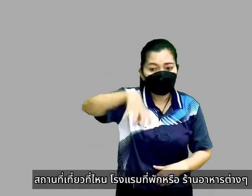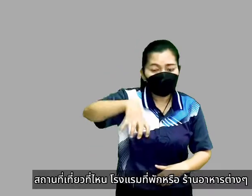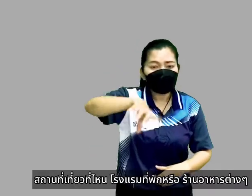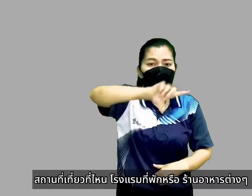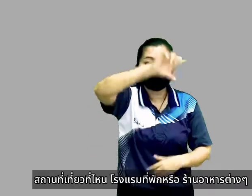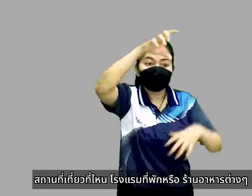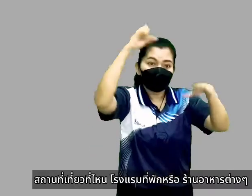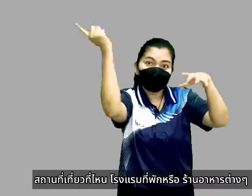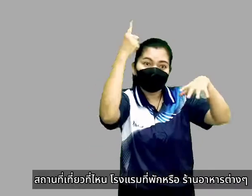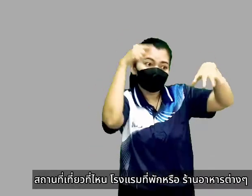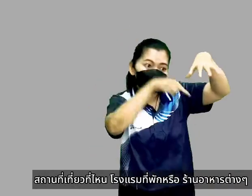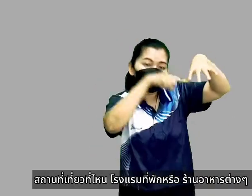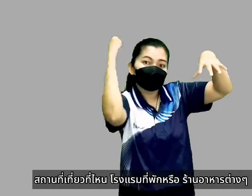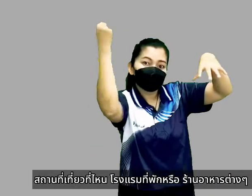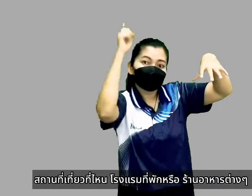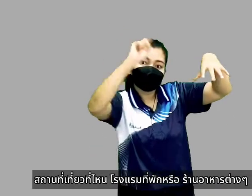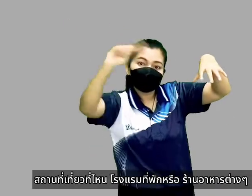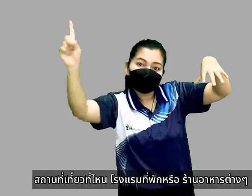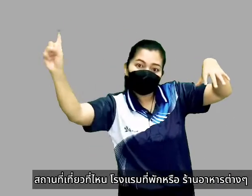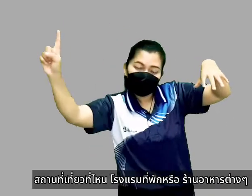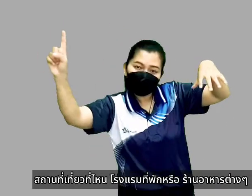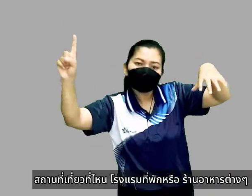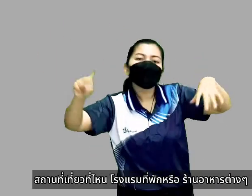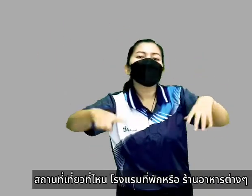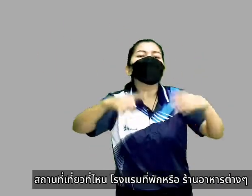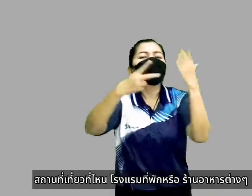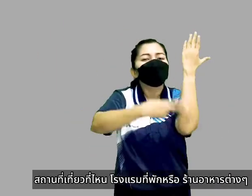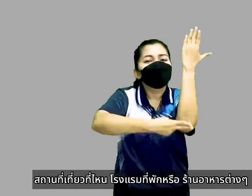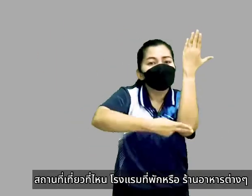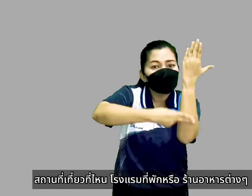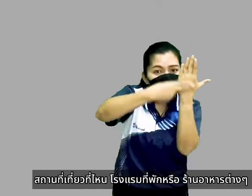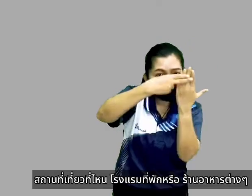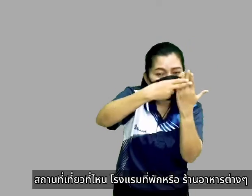สถานที่เที่ยวที่ไหนโรงแรมที่พักหรือร้านอาหารต่าง